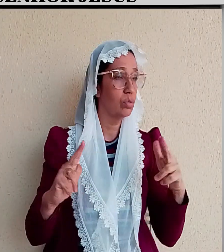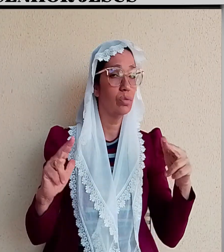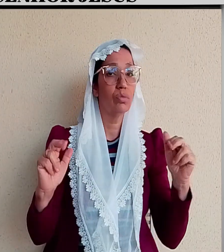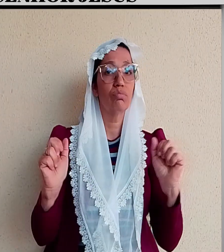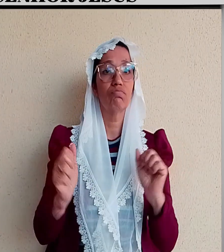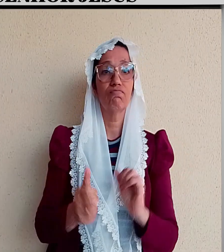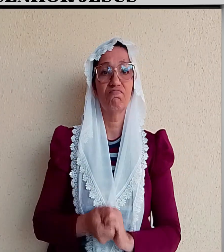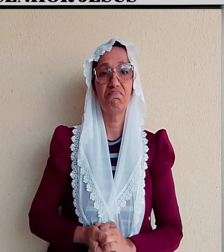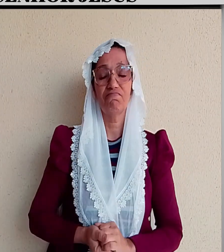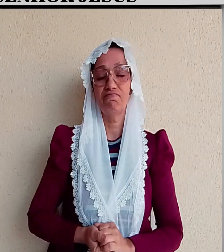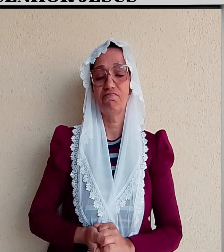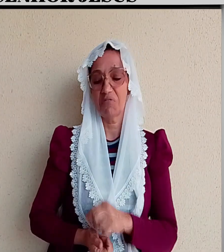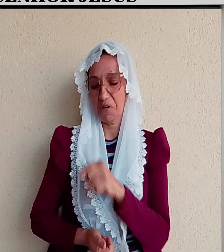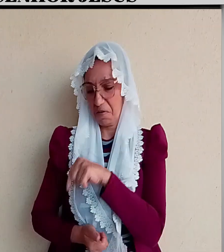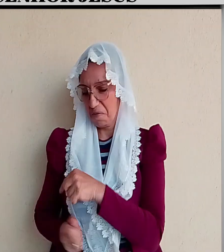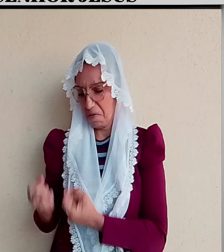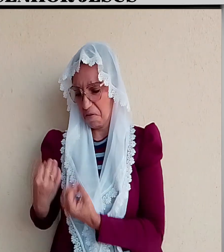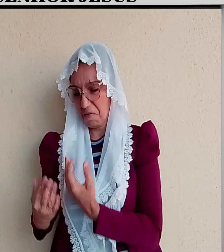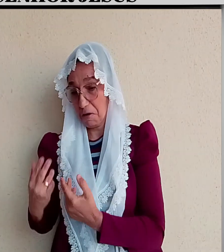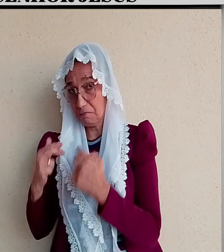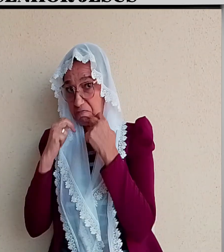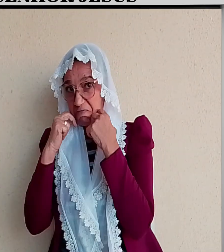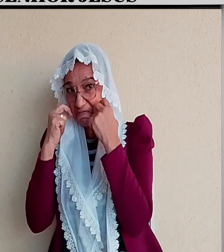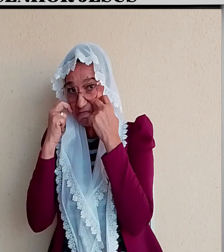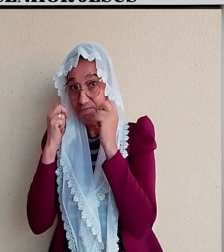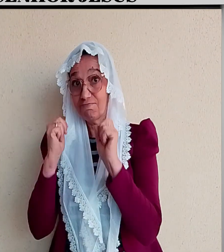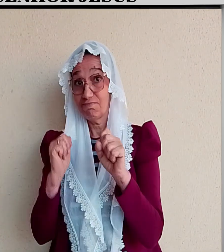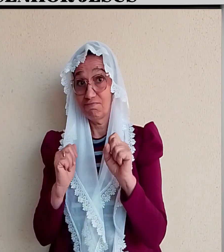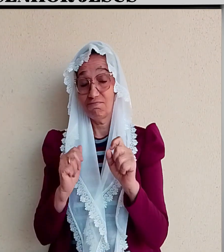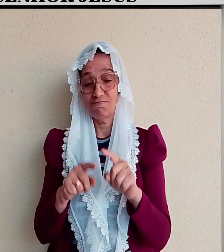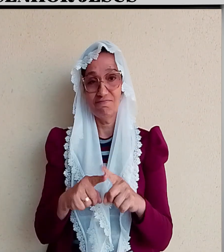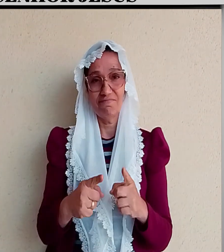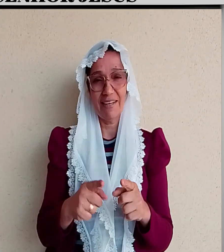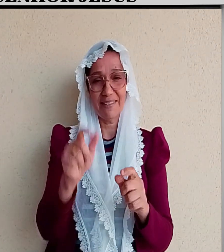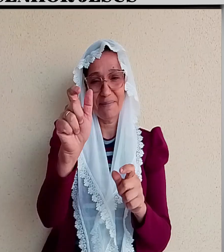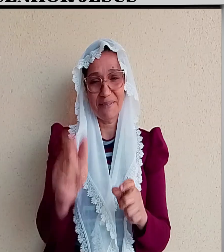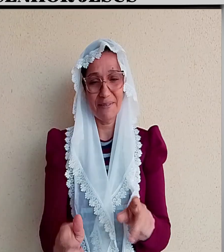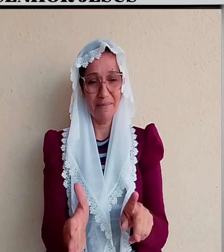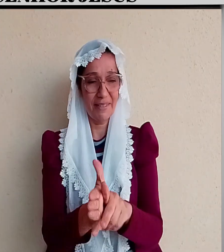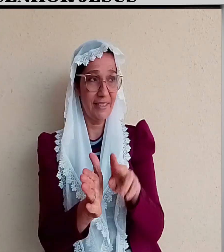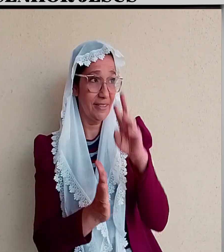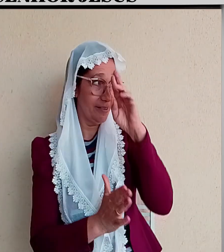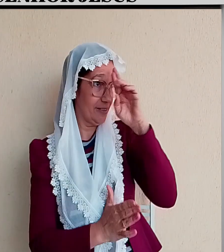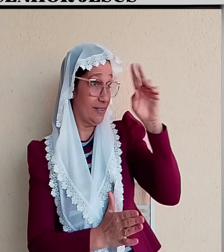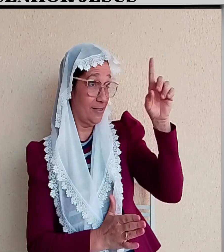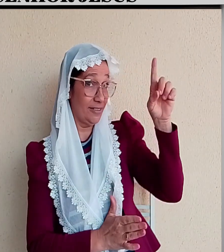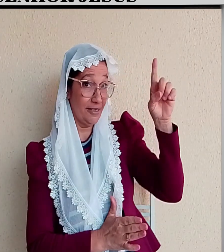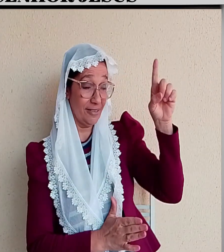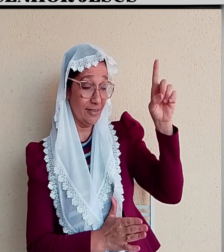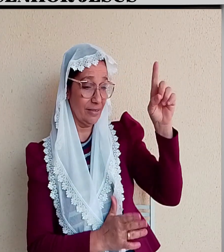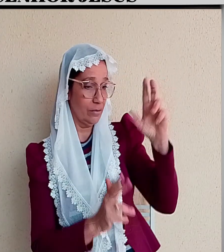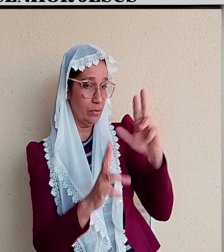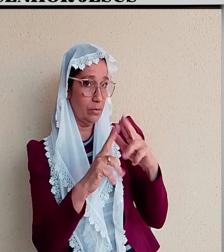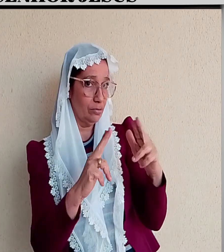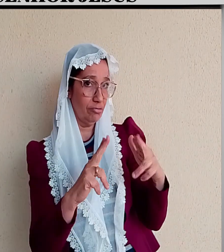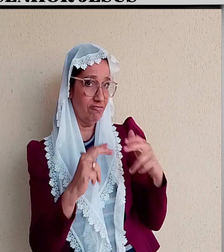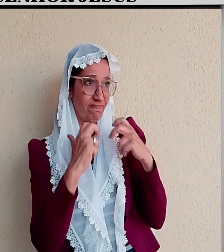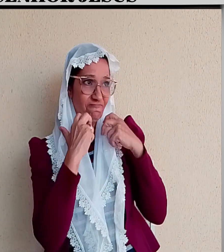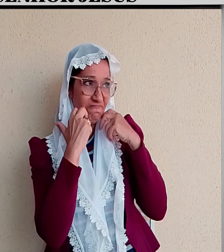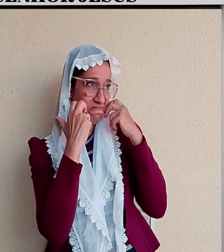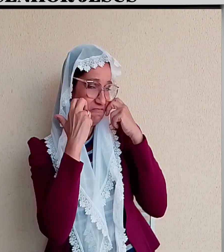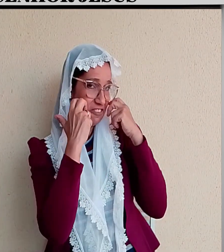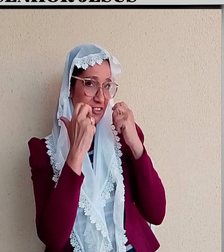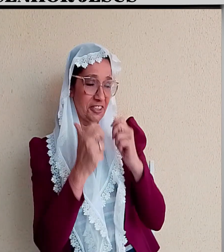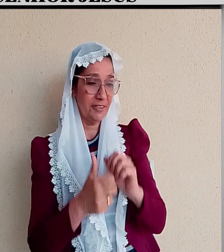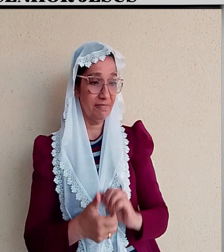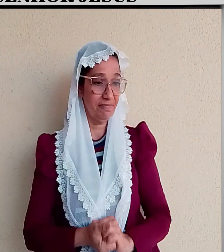pela palavra. Aleluia. Porque a palavra é espada de dois gumes. Aleluia, Jesus. De um lado ela